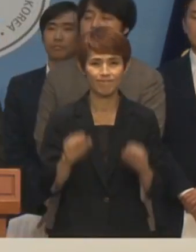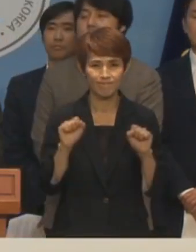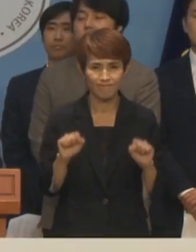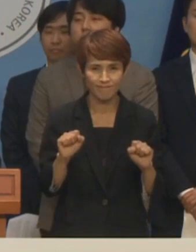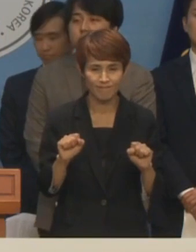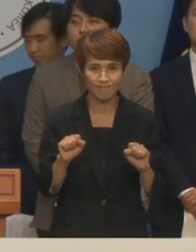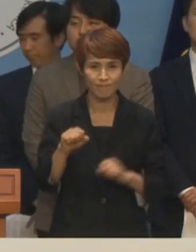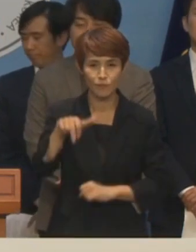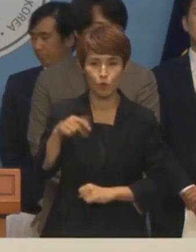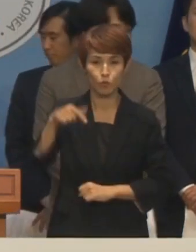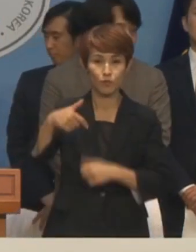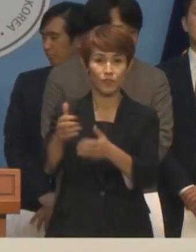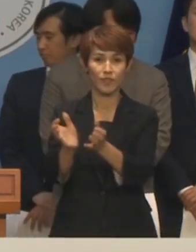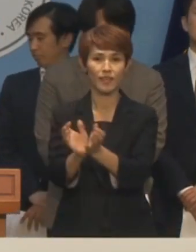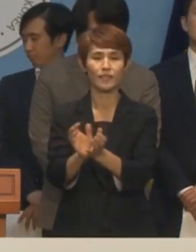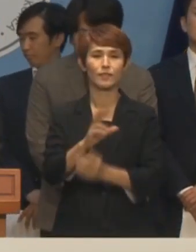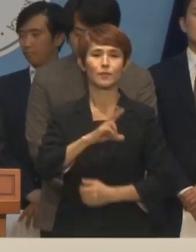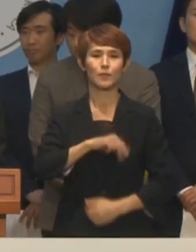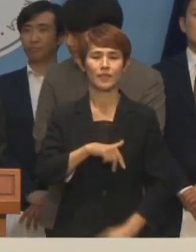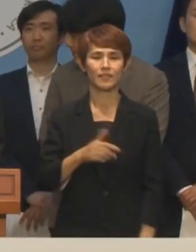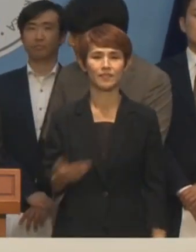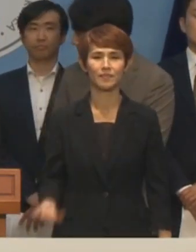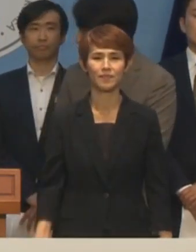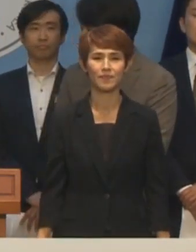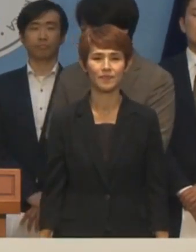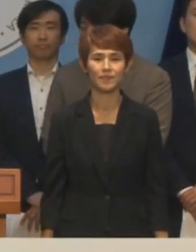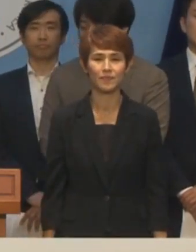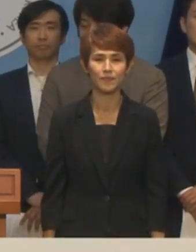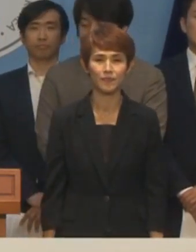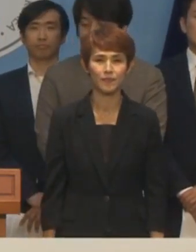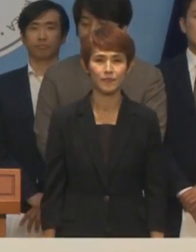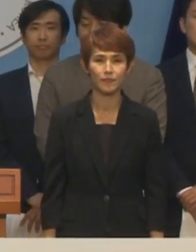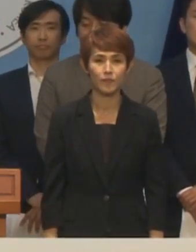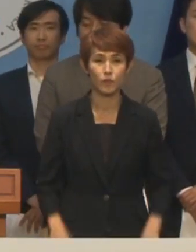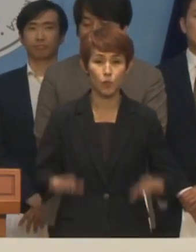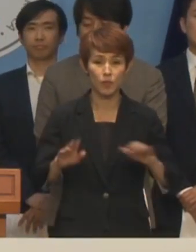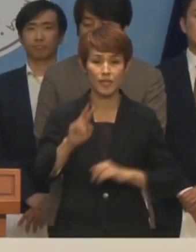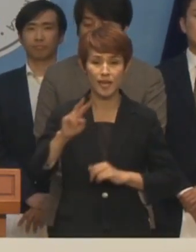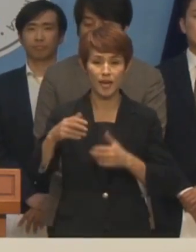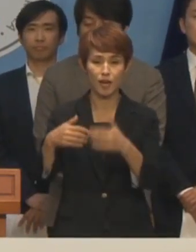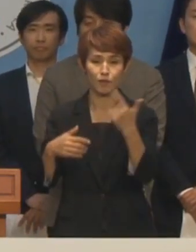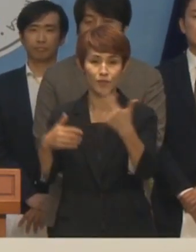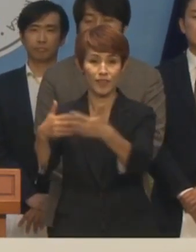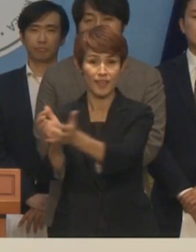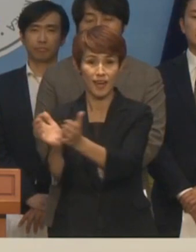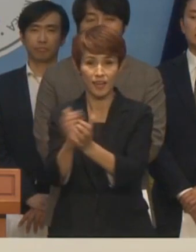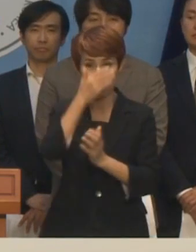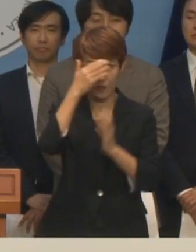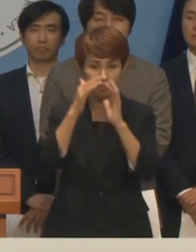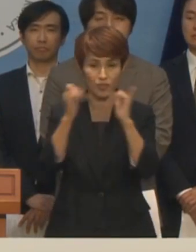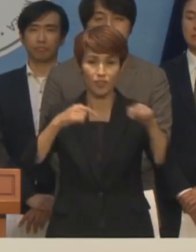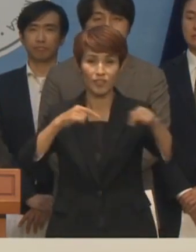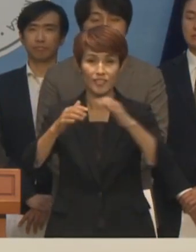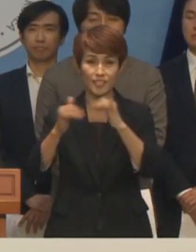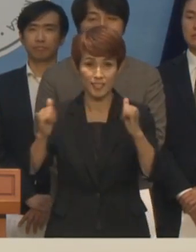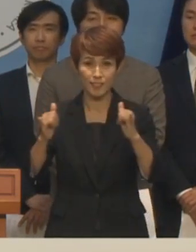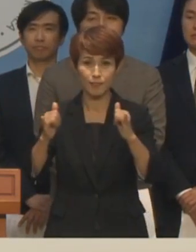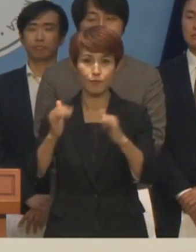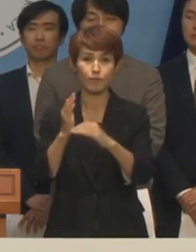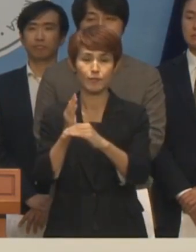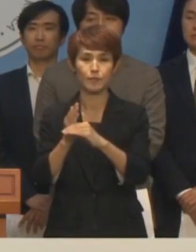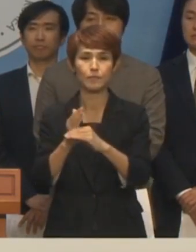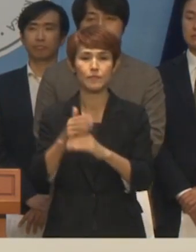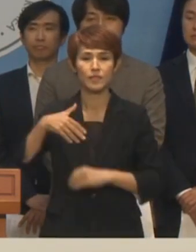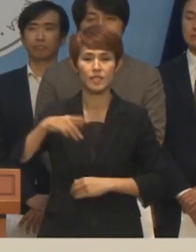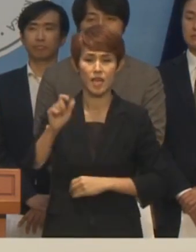안녕하십니까. 조국혁신당 국회의원 강경숙입니다. 오늘 야6당 청년 정치인들 주축으로 이루어진 최혜병